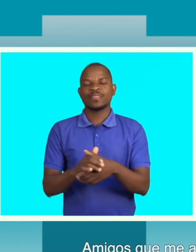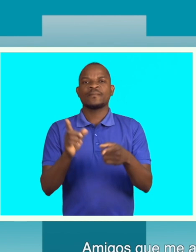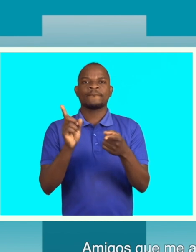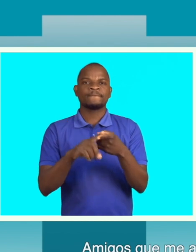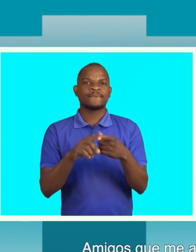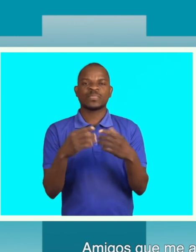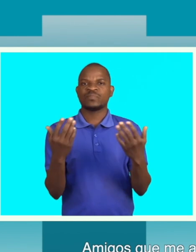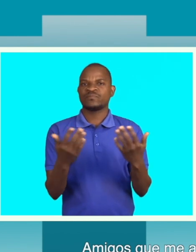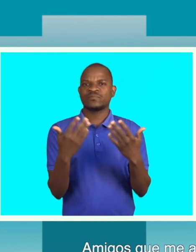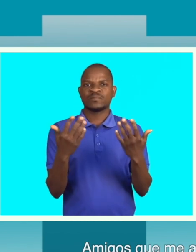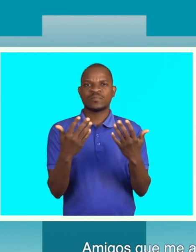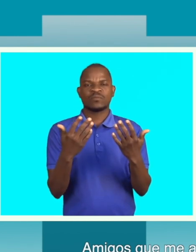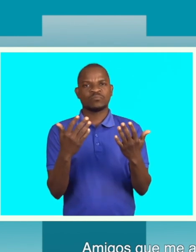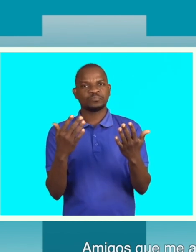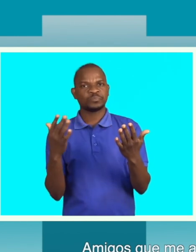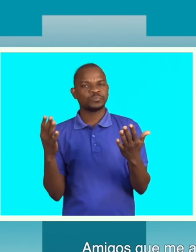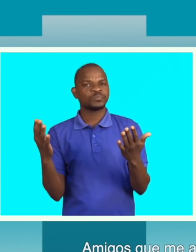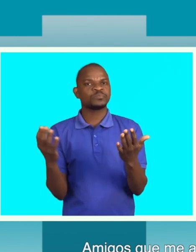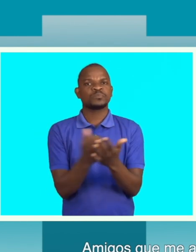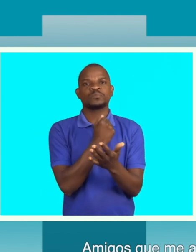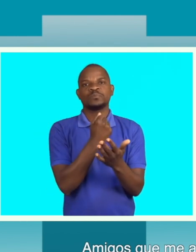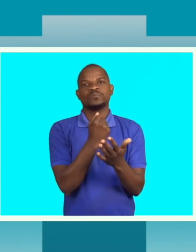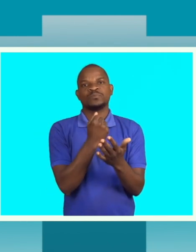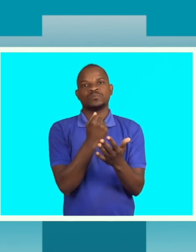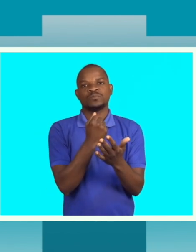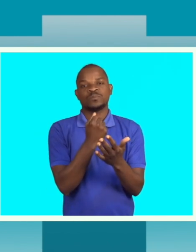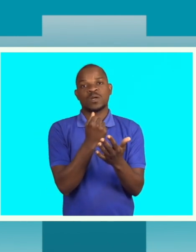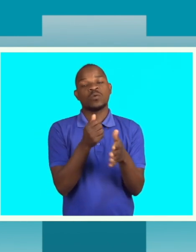Que eu consiga Este grau Que eu estou aqui